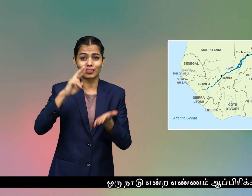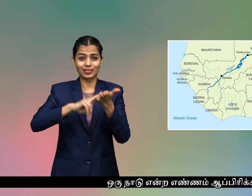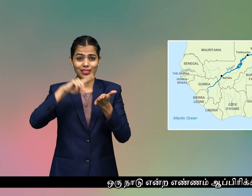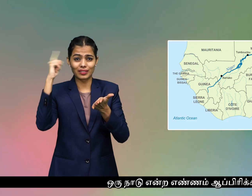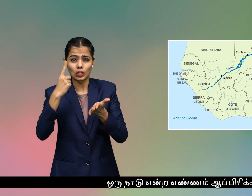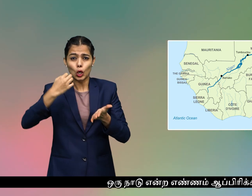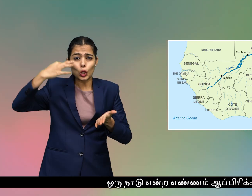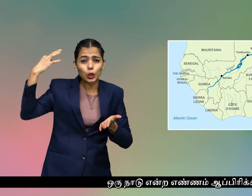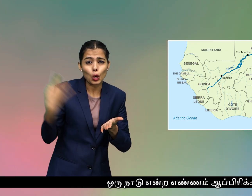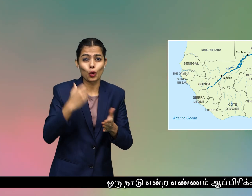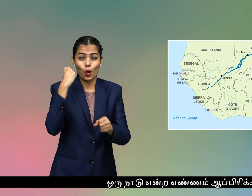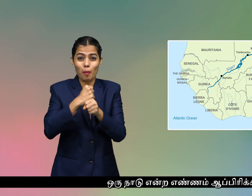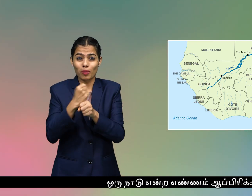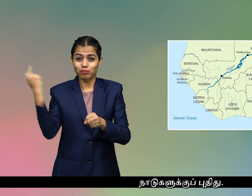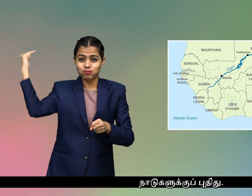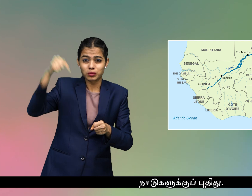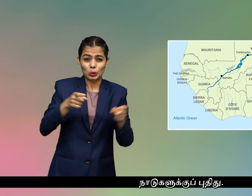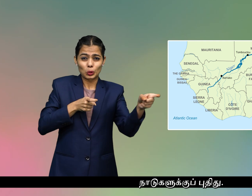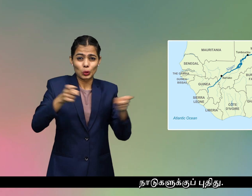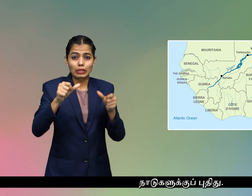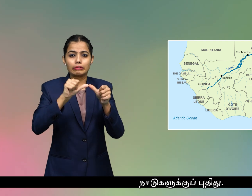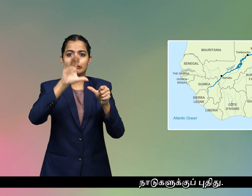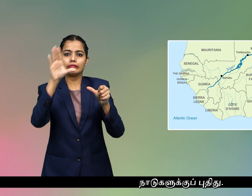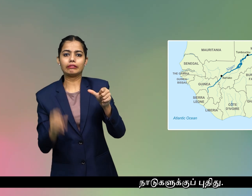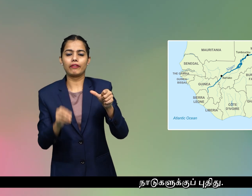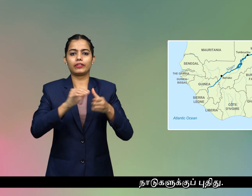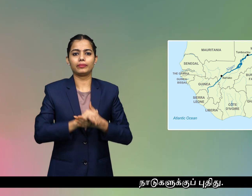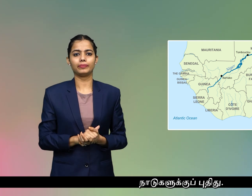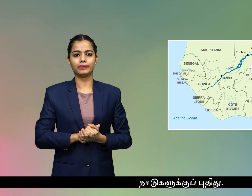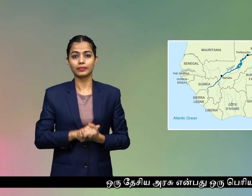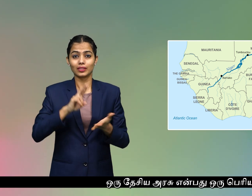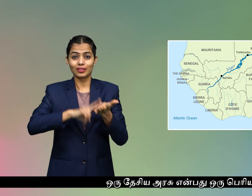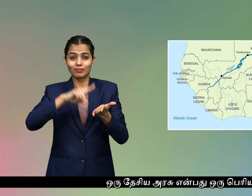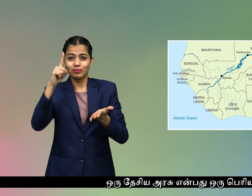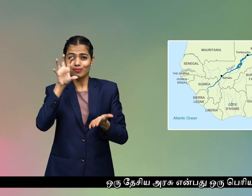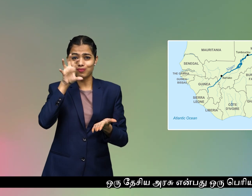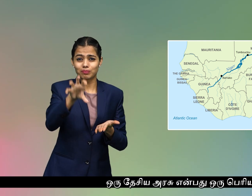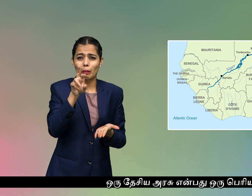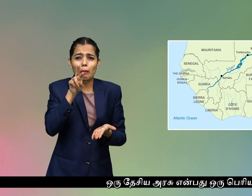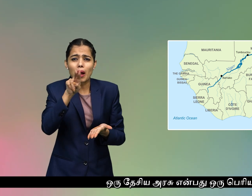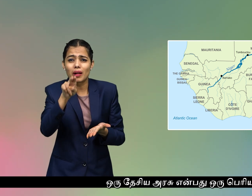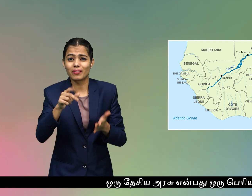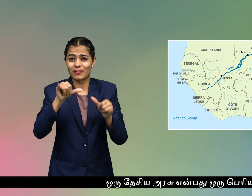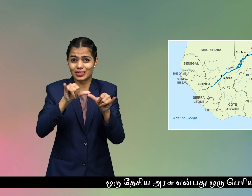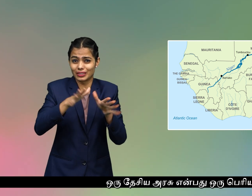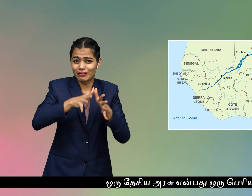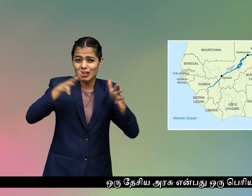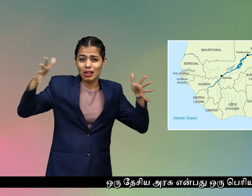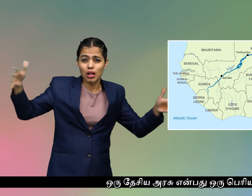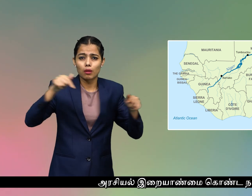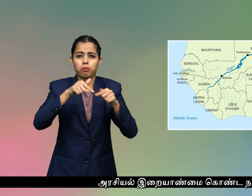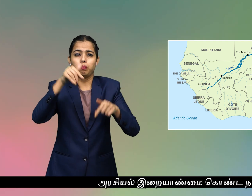ஒரு நாடு என்ற எண்ணம் ஆப்பிரிக்கா நாடுகளுக்கு புதிது. ஒரு தேசிய அரசு என்பது ஒரு